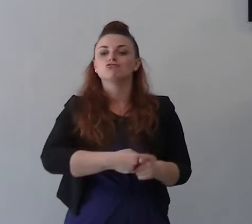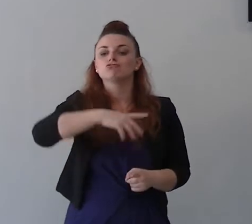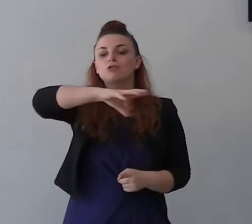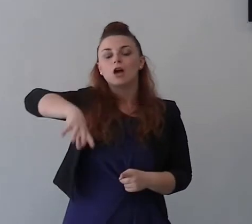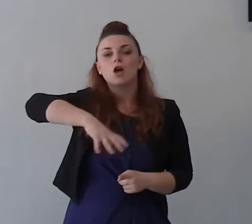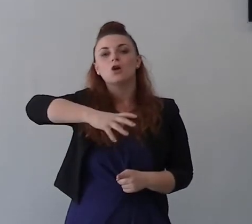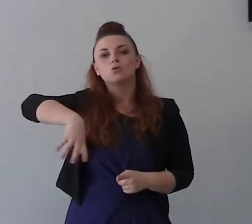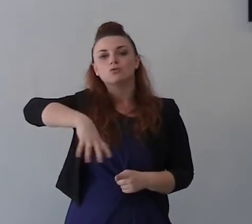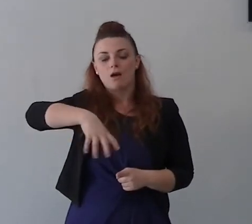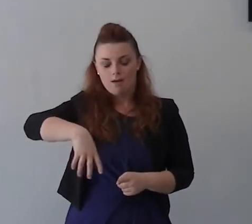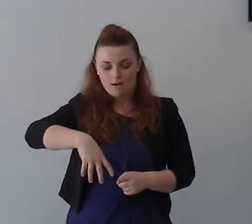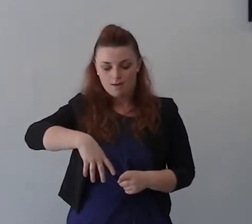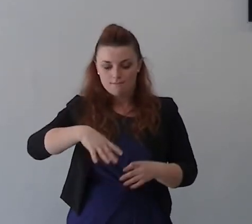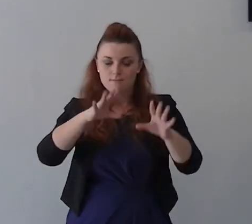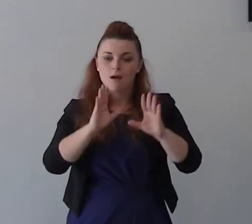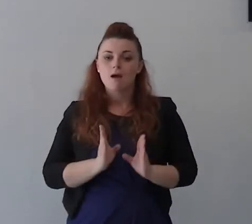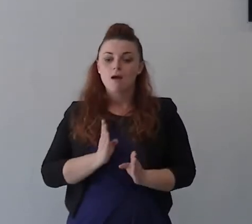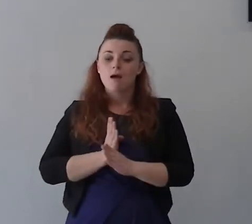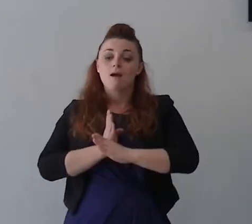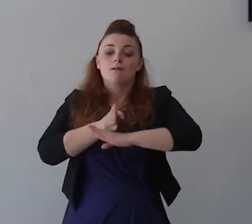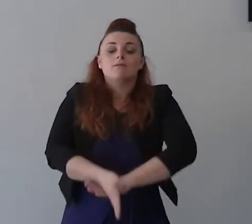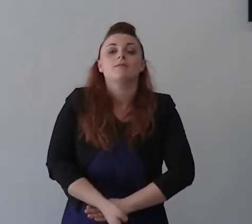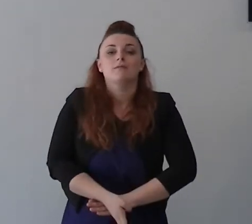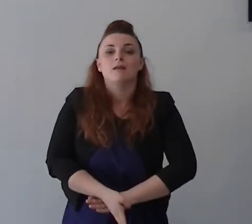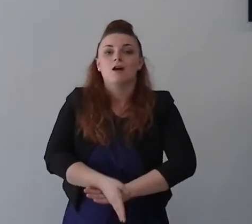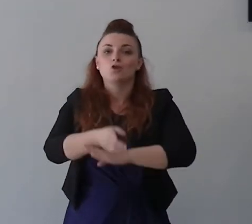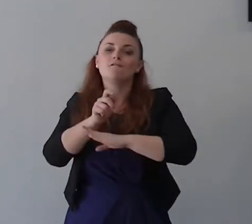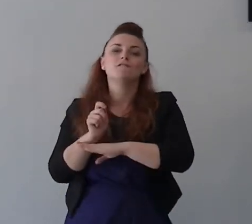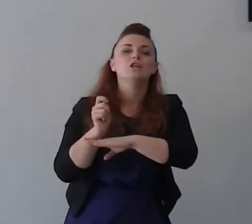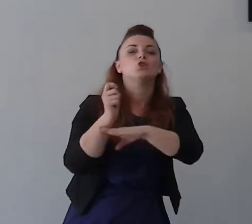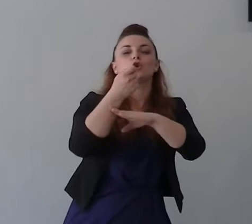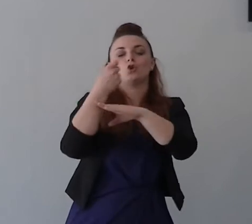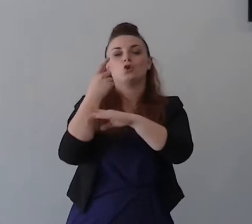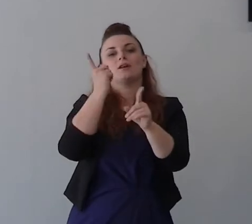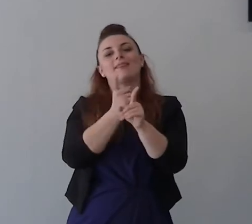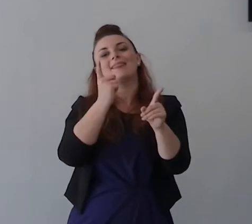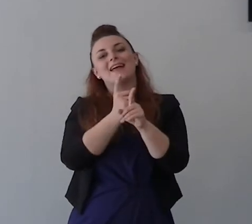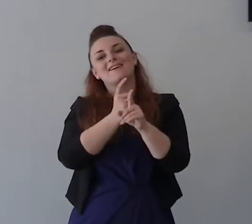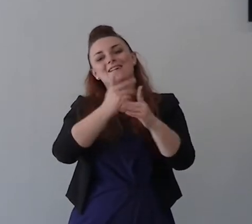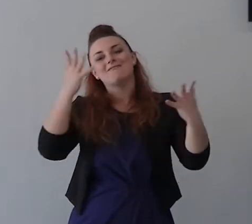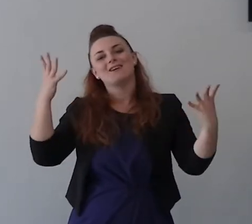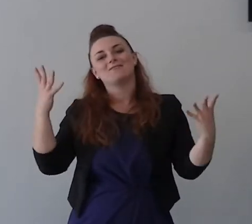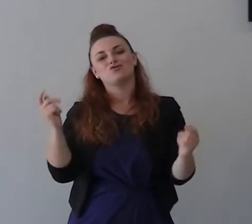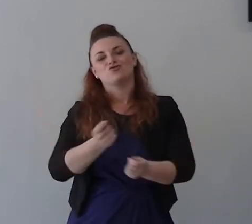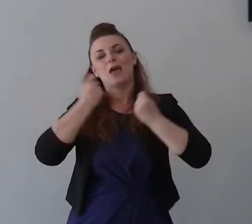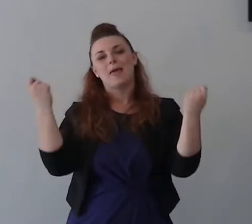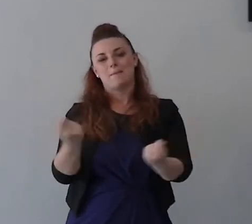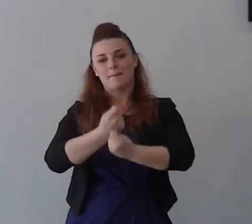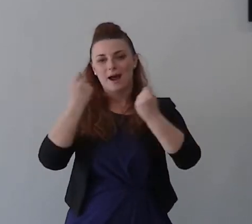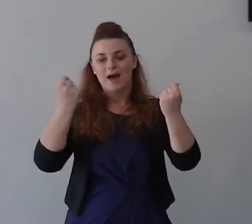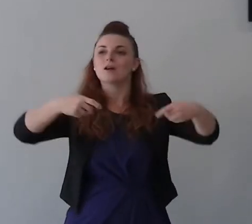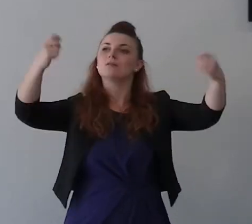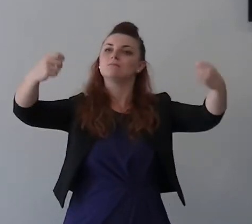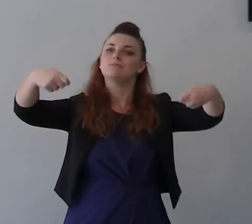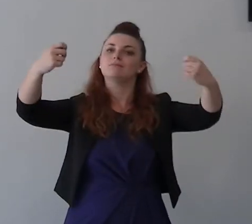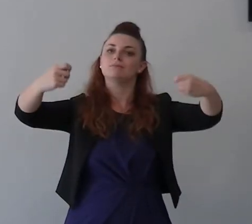e nelle nostre vite è entrato da trionfatore. Festeggiamolo con rami di palme, con le nostre mani e con la nostra vita,